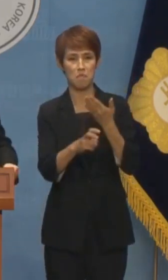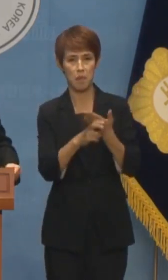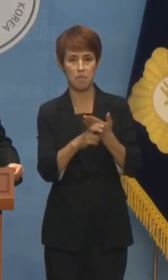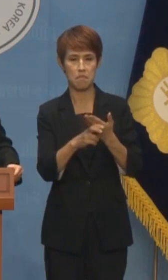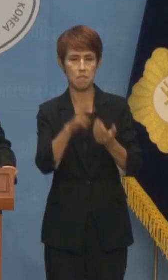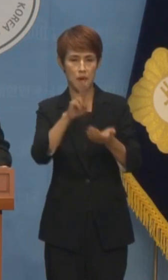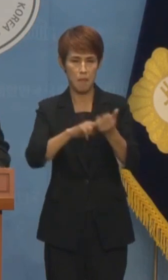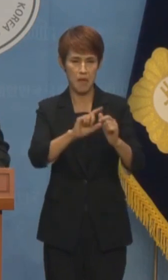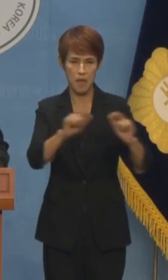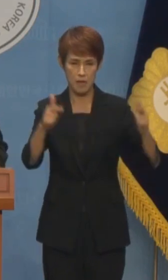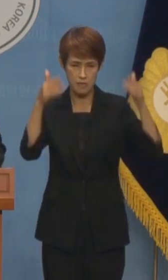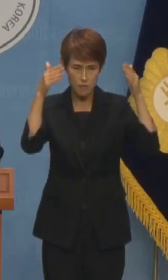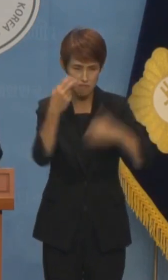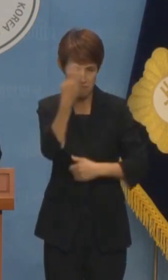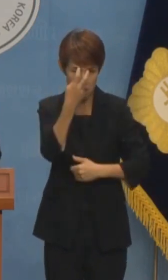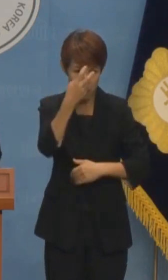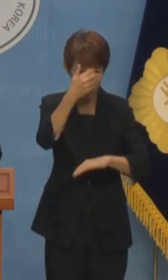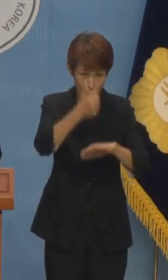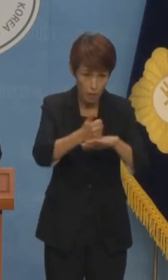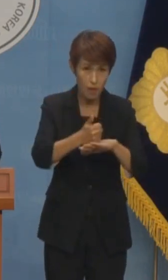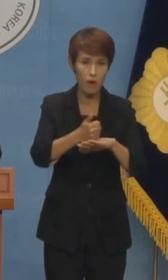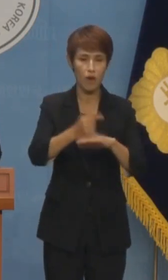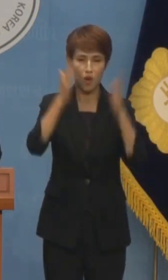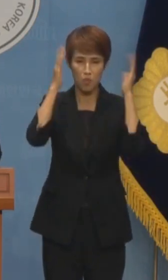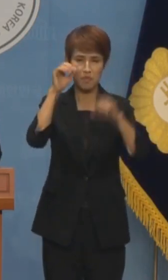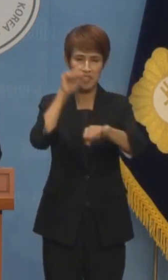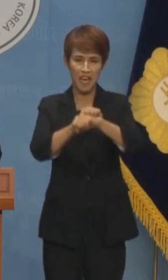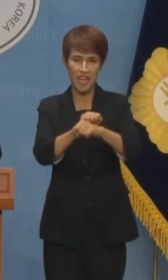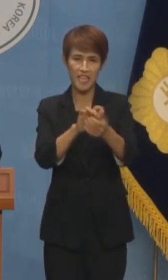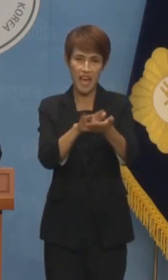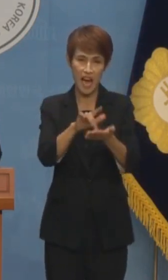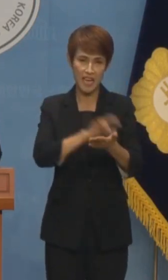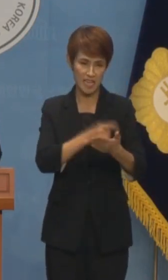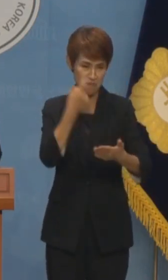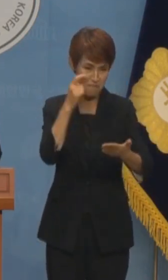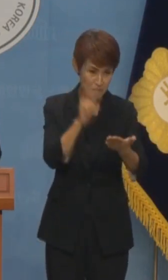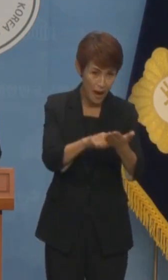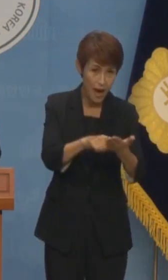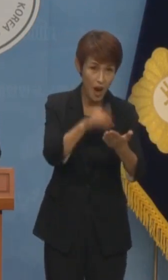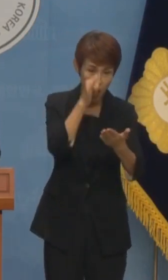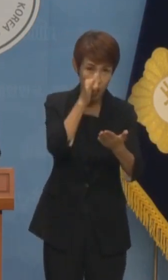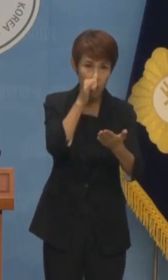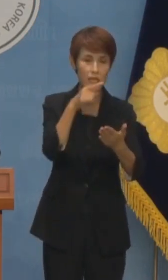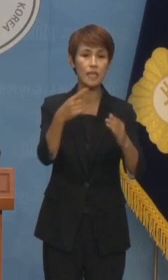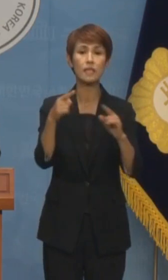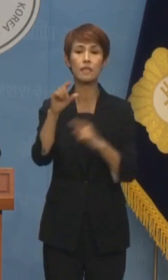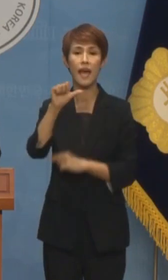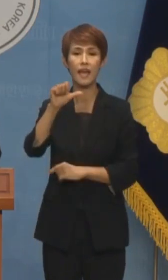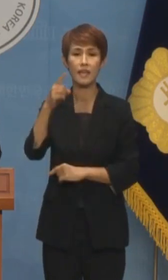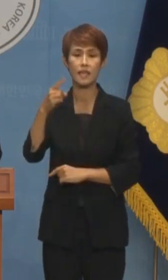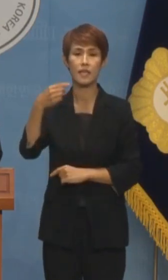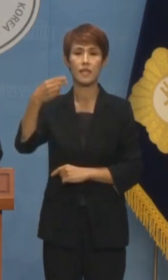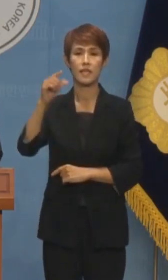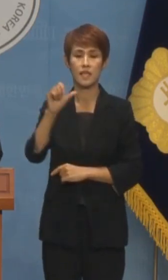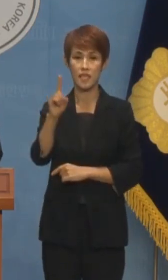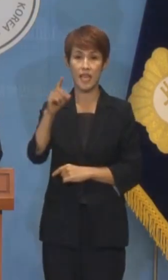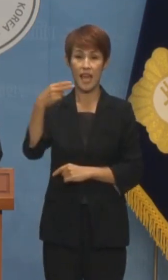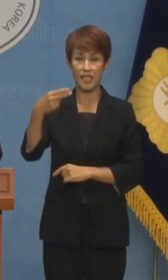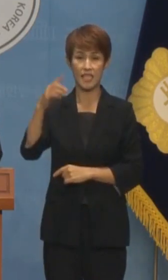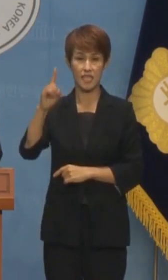점검 결과 공부 잘하는 약 등의 이름으로 적발된 ADHD 치료제 불법 유통 판매만